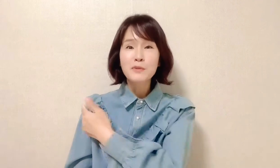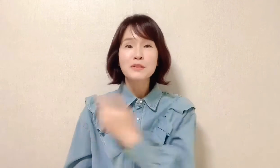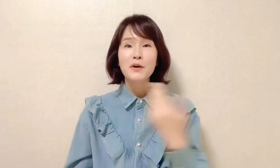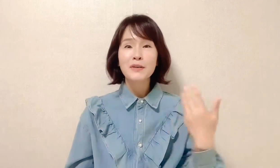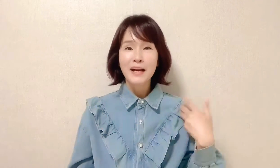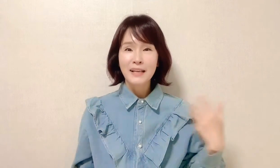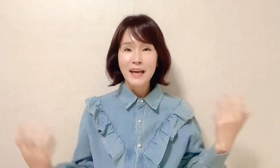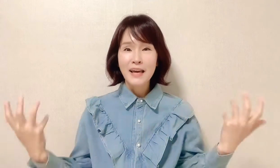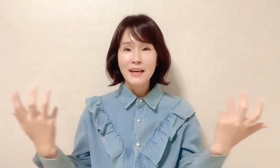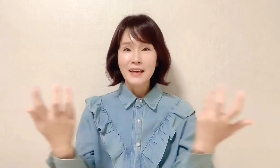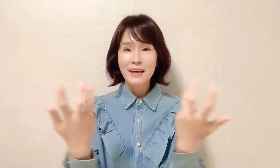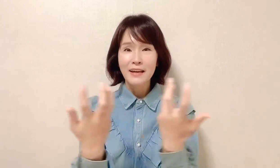넘쳐나게